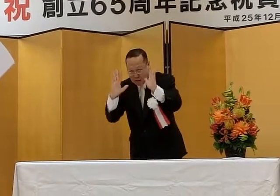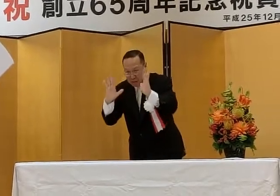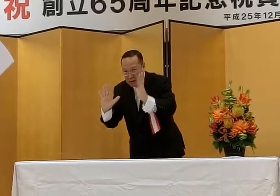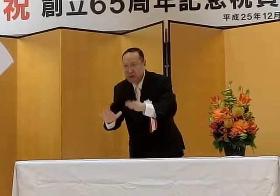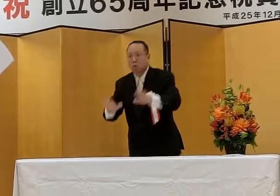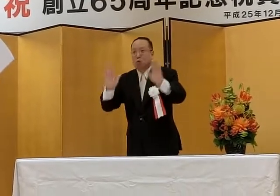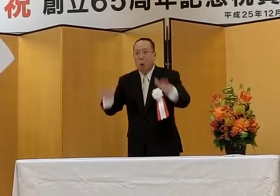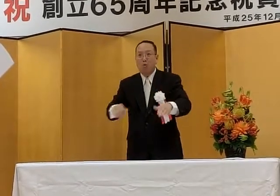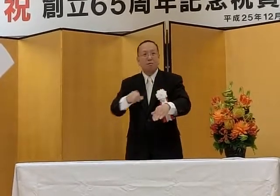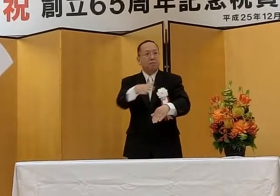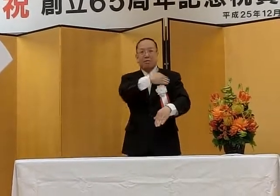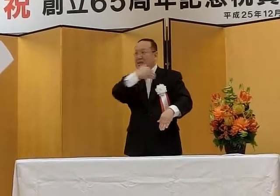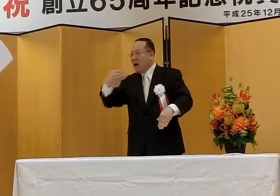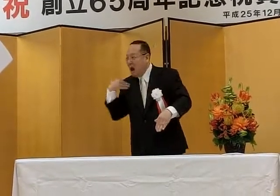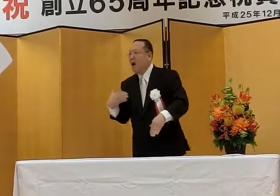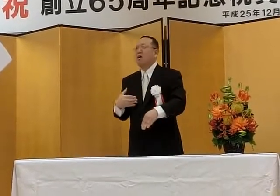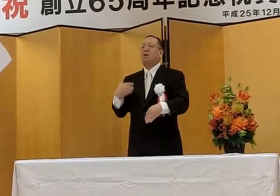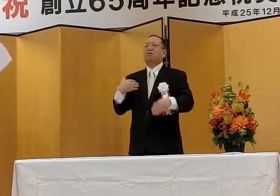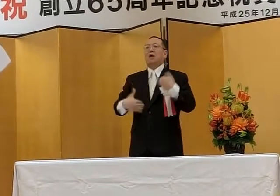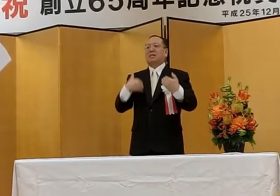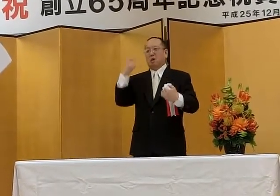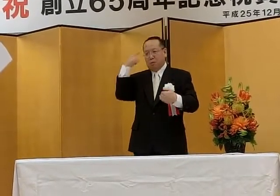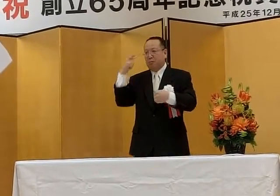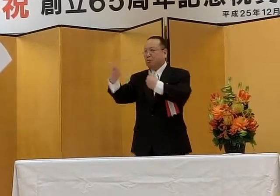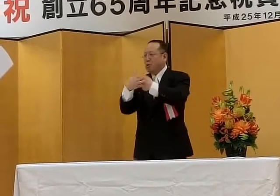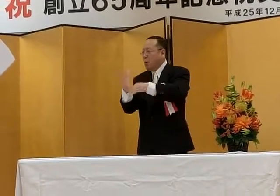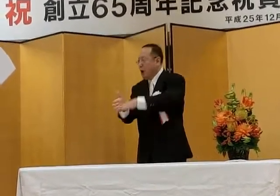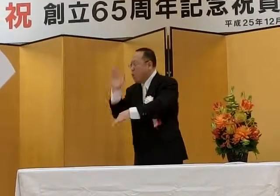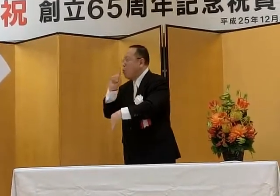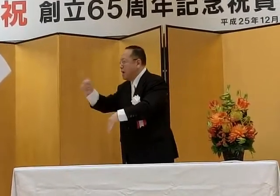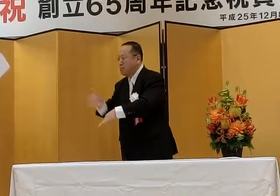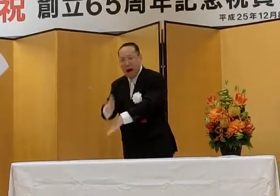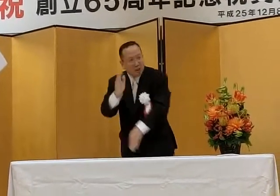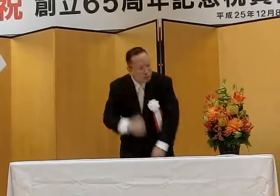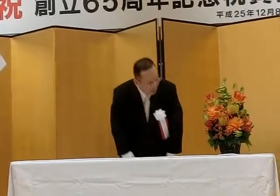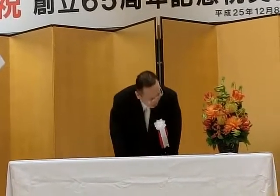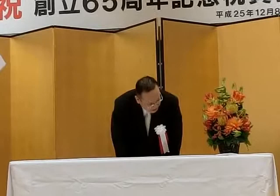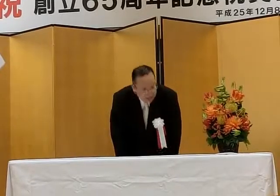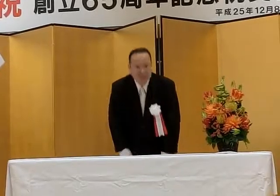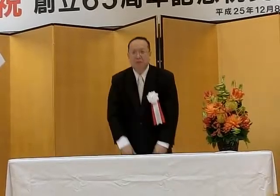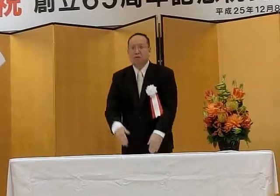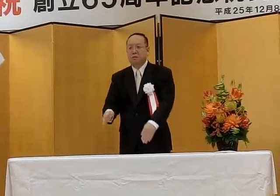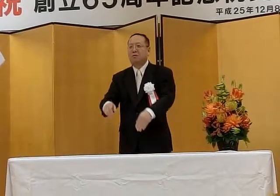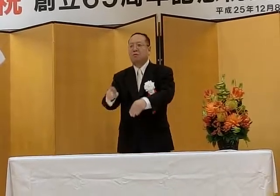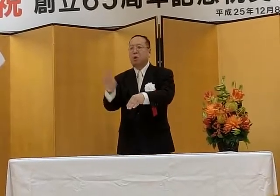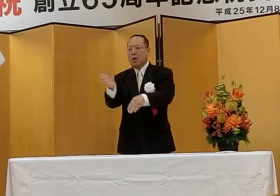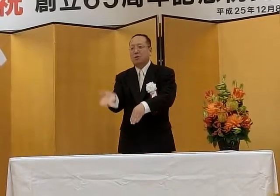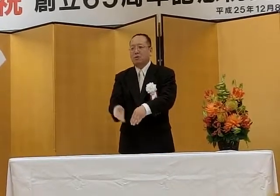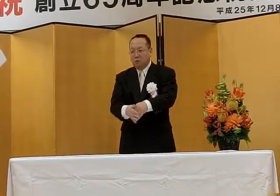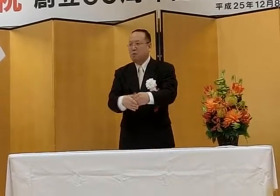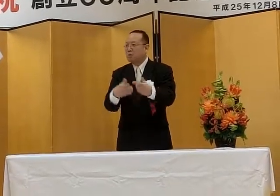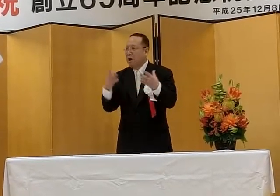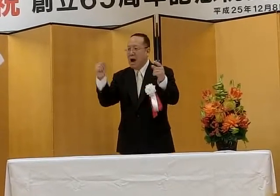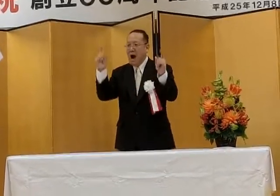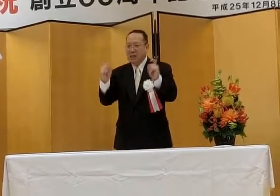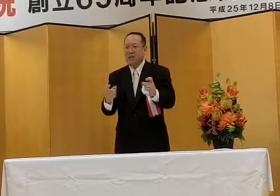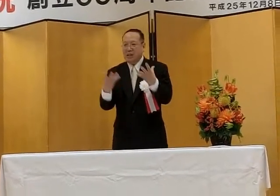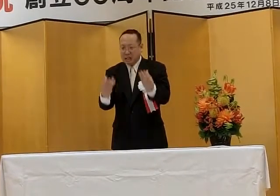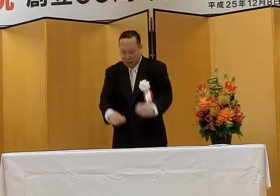員、さらに準備、力を尽くしてくれた皆様方に感謝もお礼を申し上げたいと思います。以